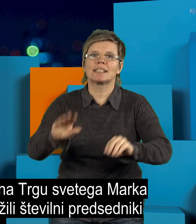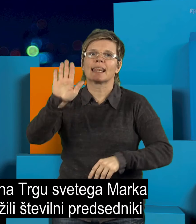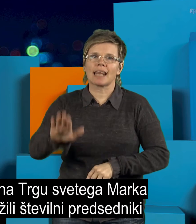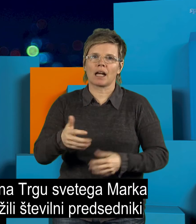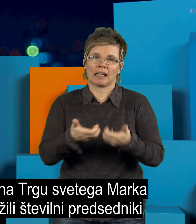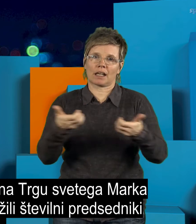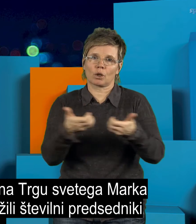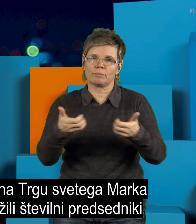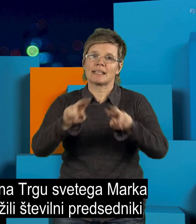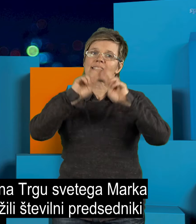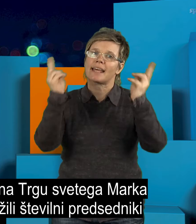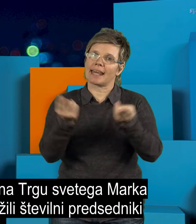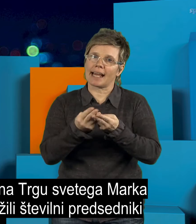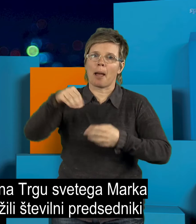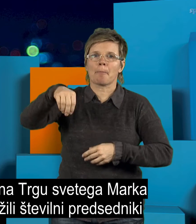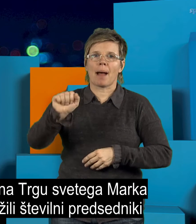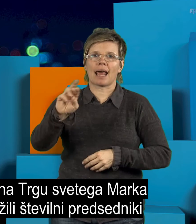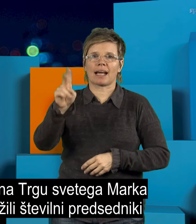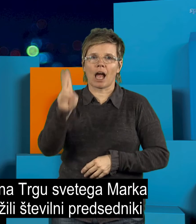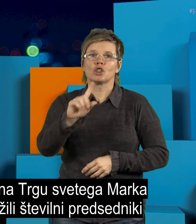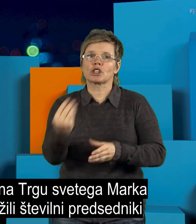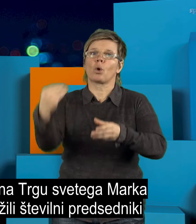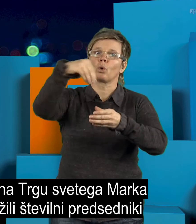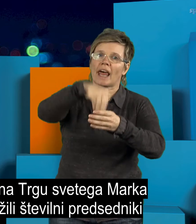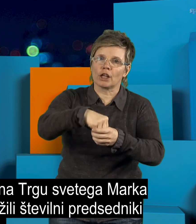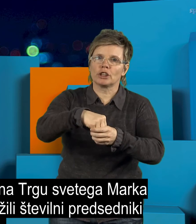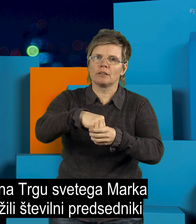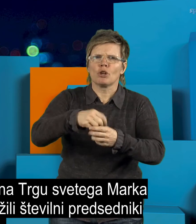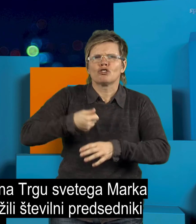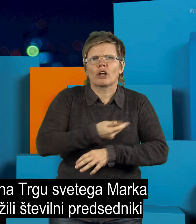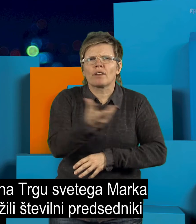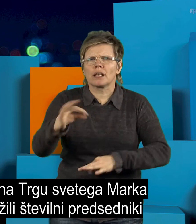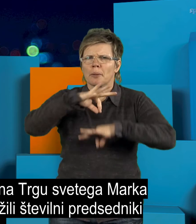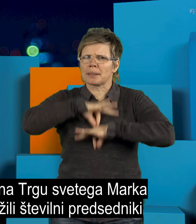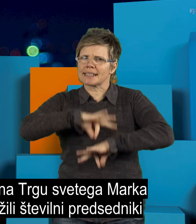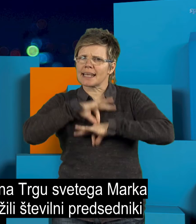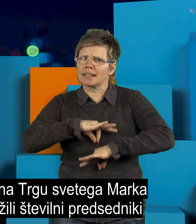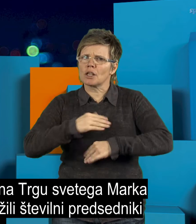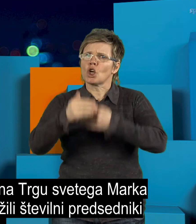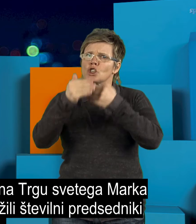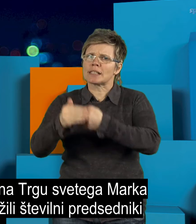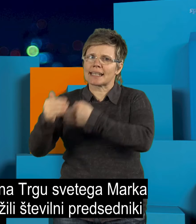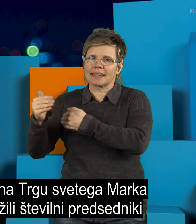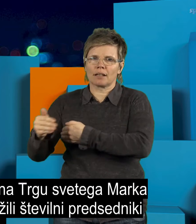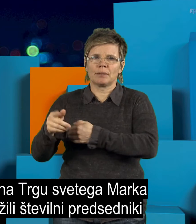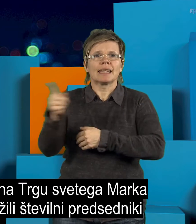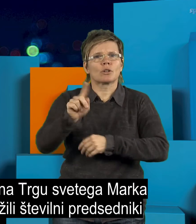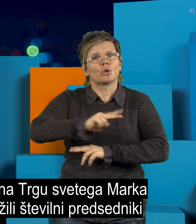Slovesnosti na trgu Svetega Marka so se udeležili številni predsedniki sosednjih in drugih držav, med njimi slovenski predsednik